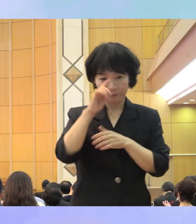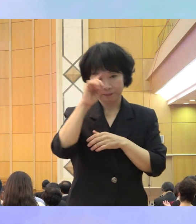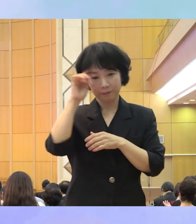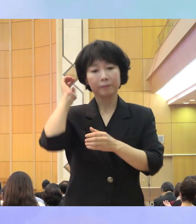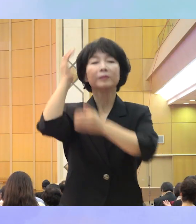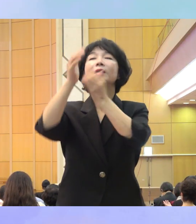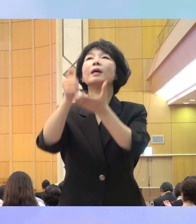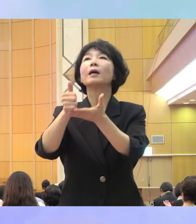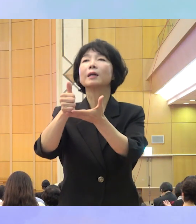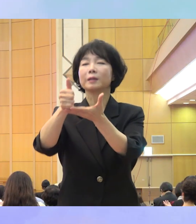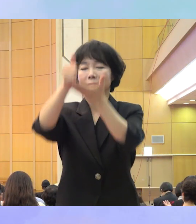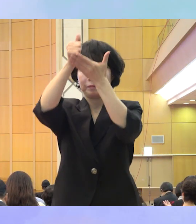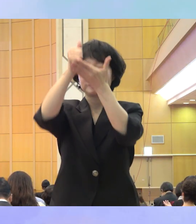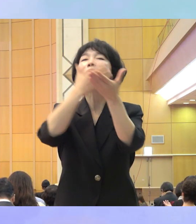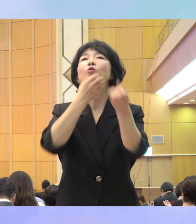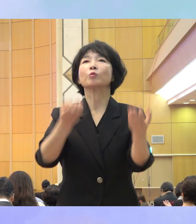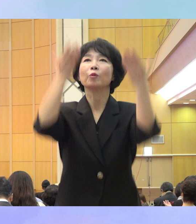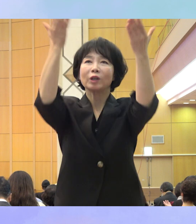하나님